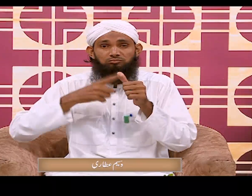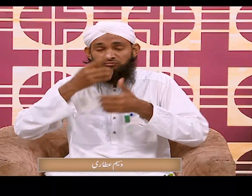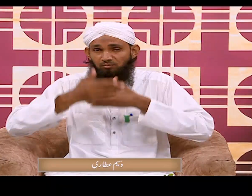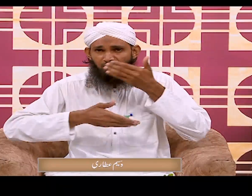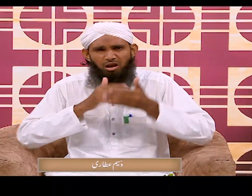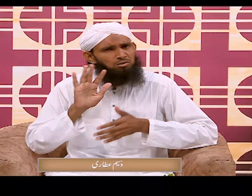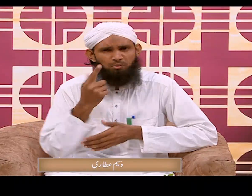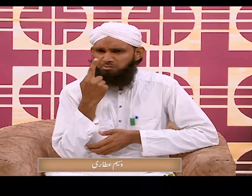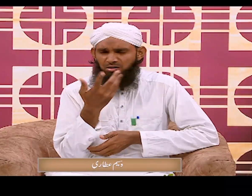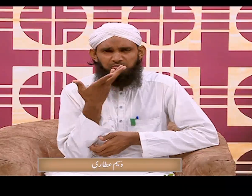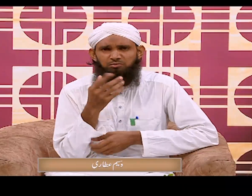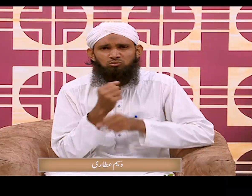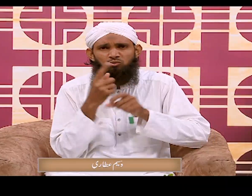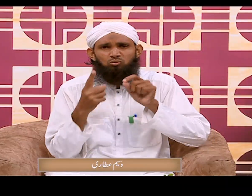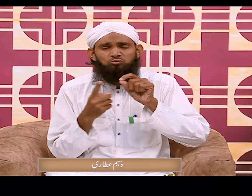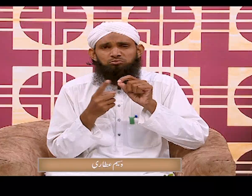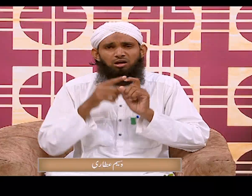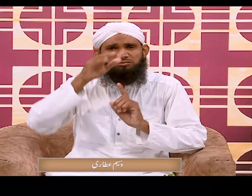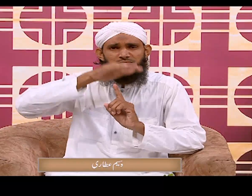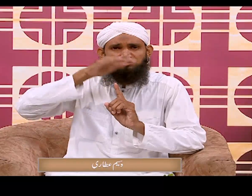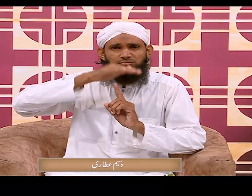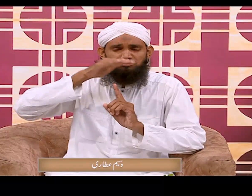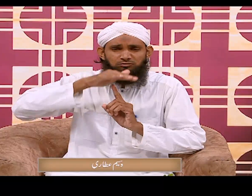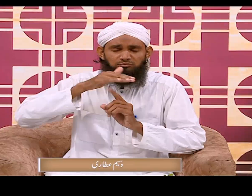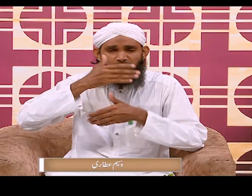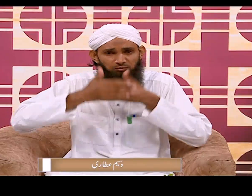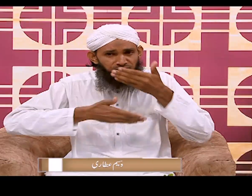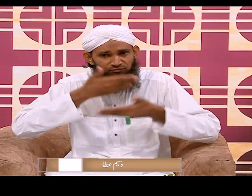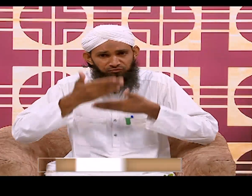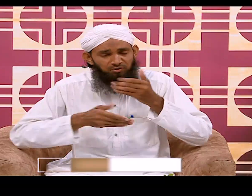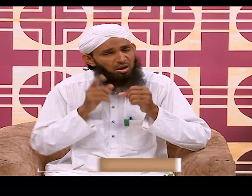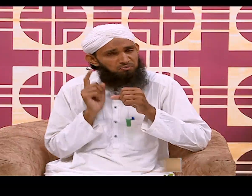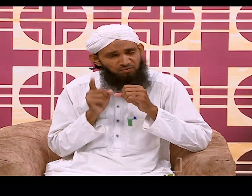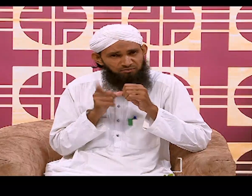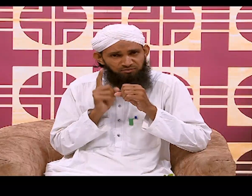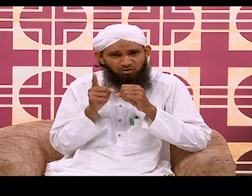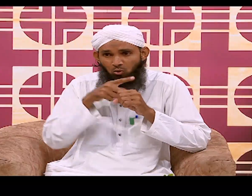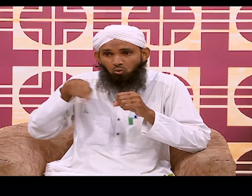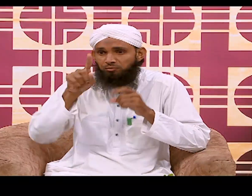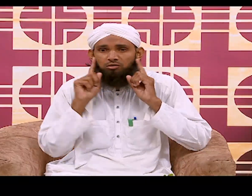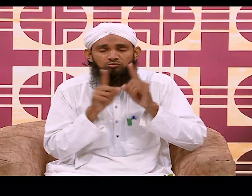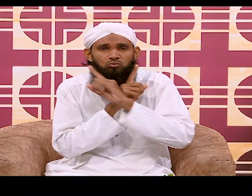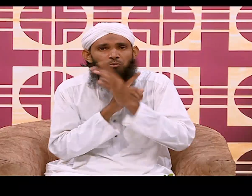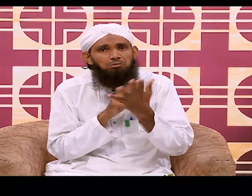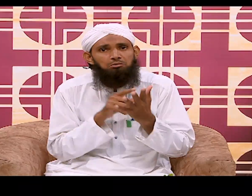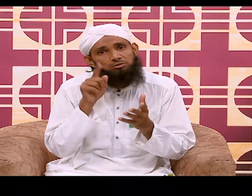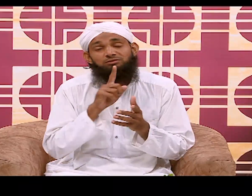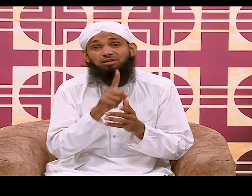نہ ہوا کہ آپ نے بیان فرمایا ہو محفل میں سے کسی نے توبہ نہ کی ہو۔ آپ کا بیان سن کر لازمی کوئی نہ